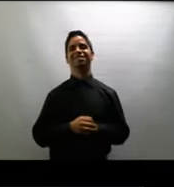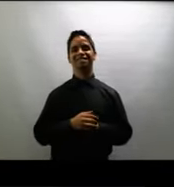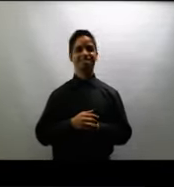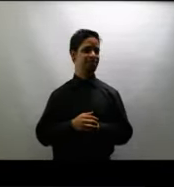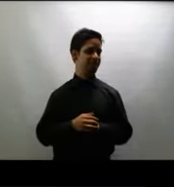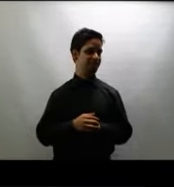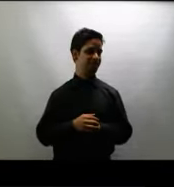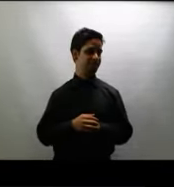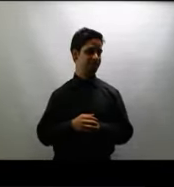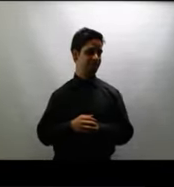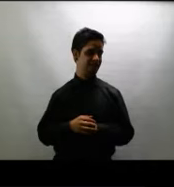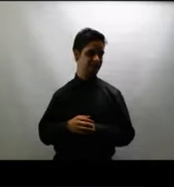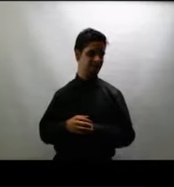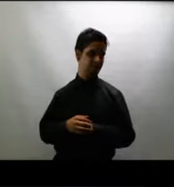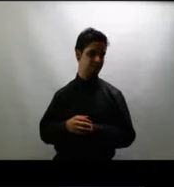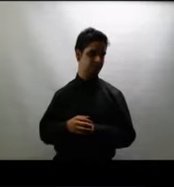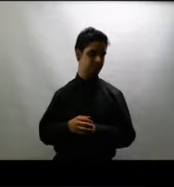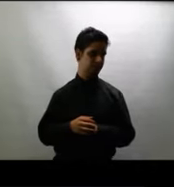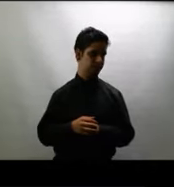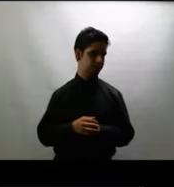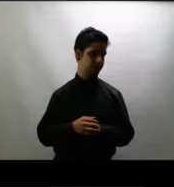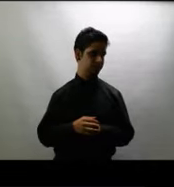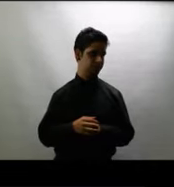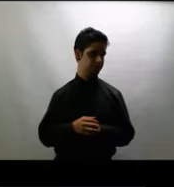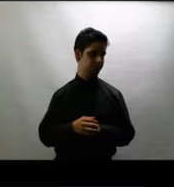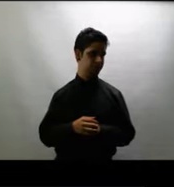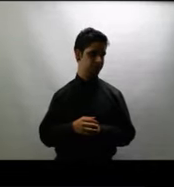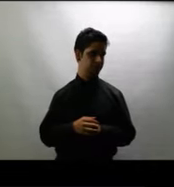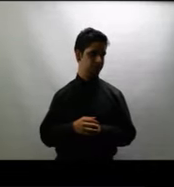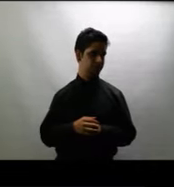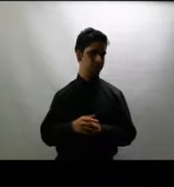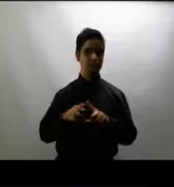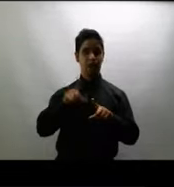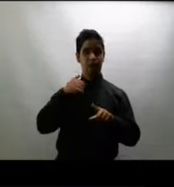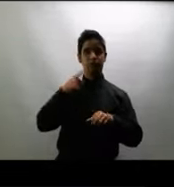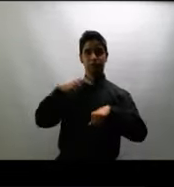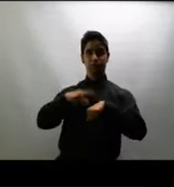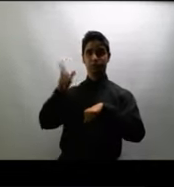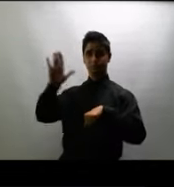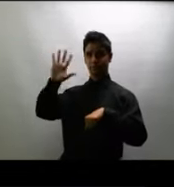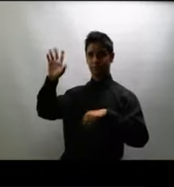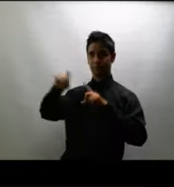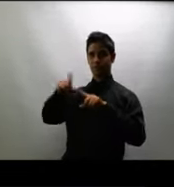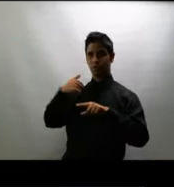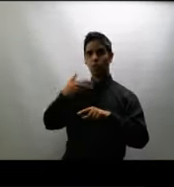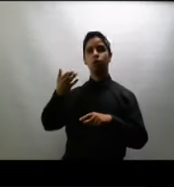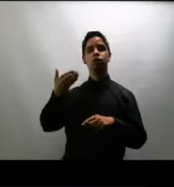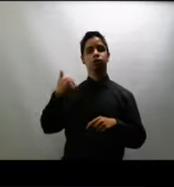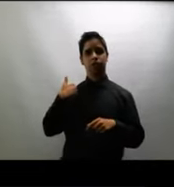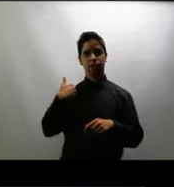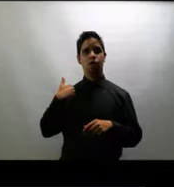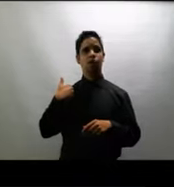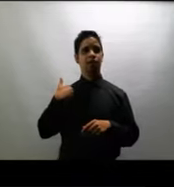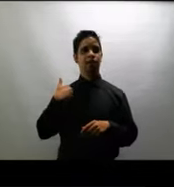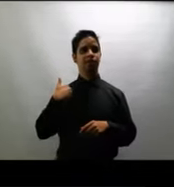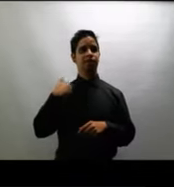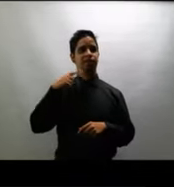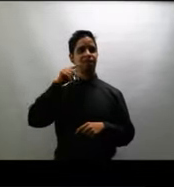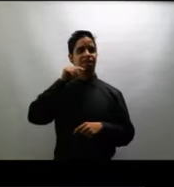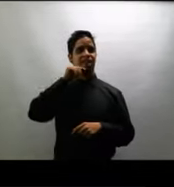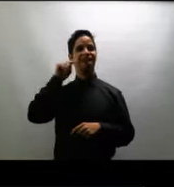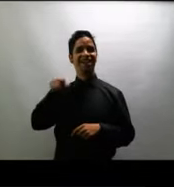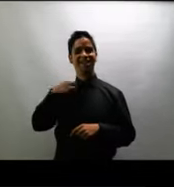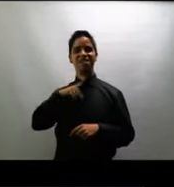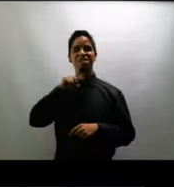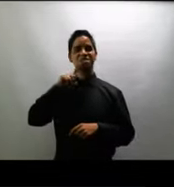como yo sé que normalmente yo hace escasamente una semana tenía una tía sorda y murió. Estaba bien esto.